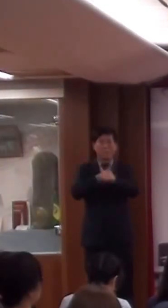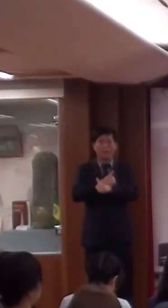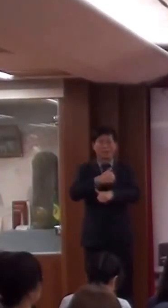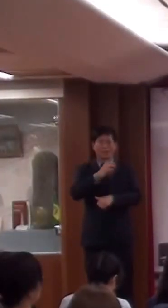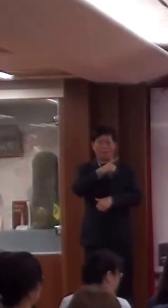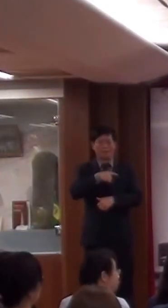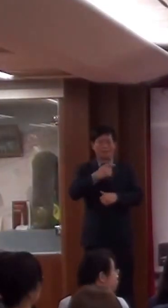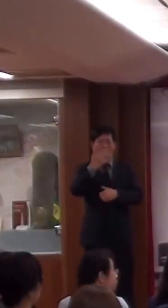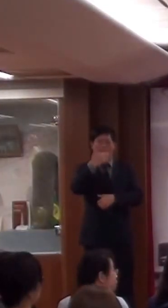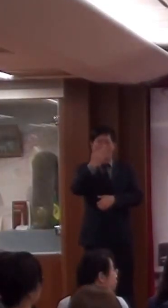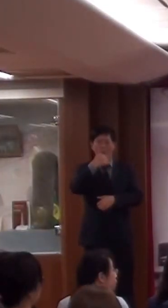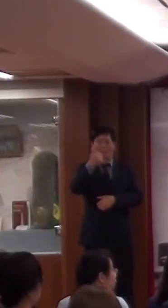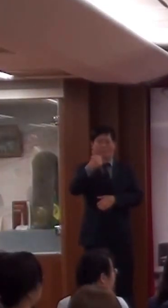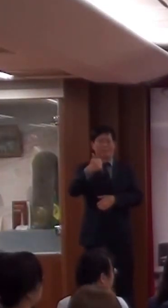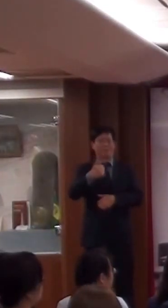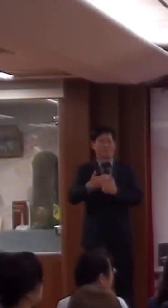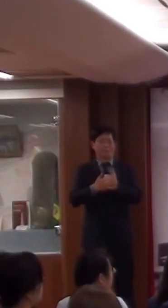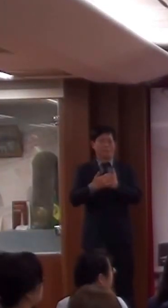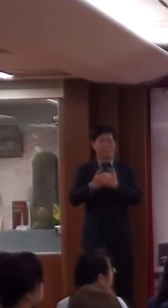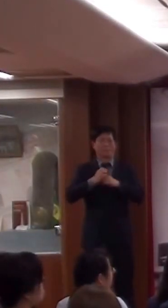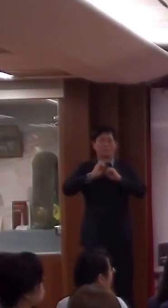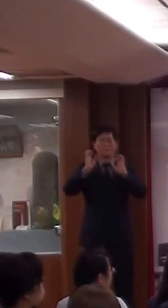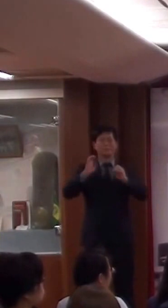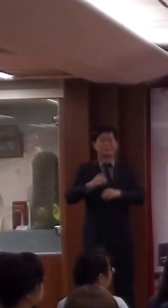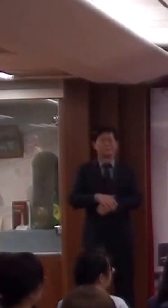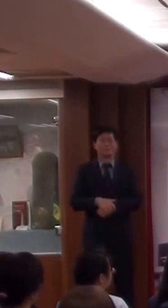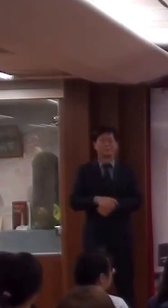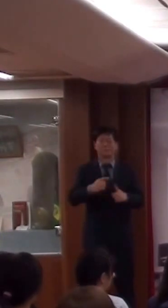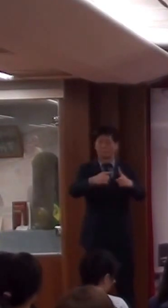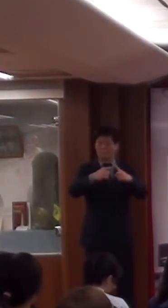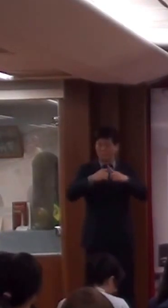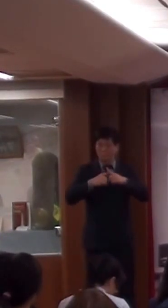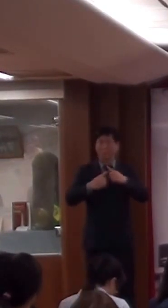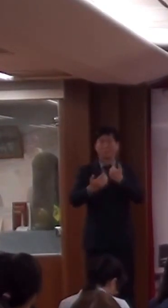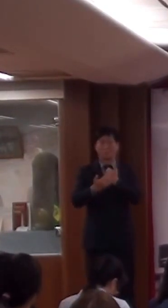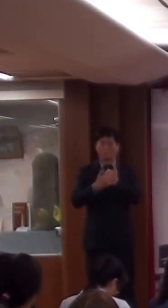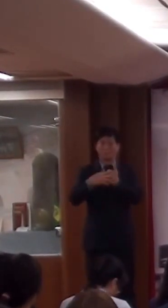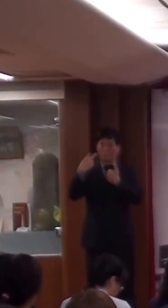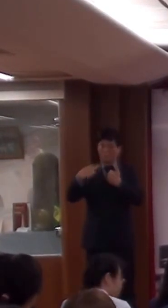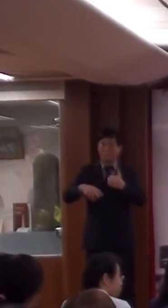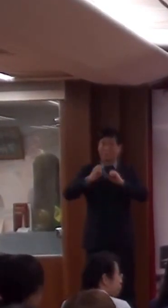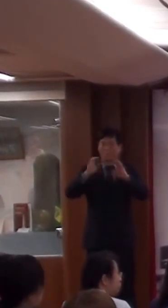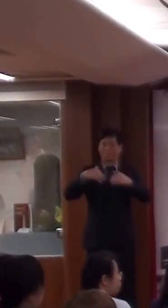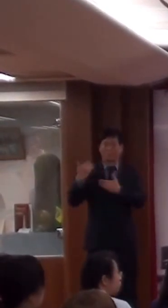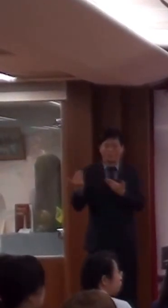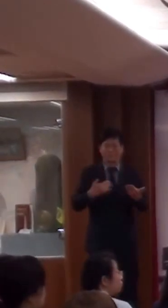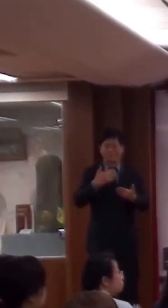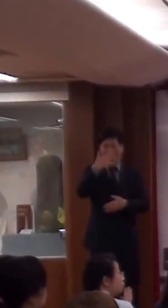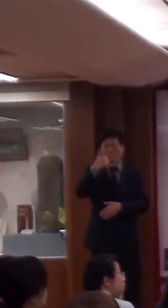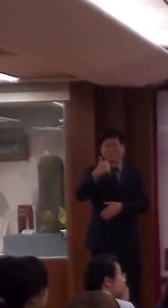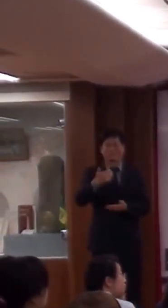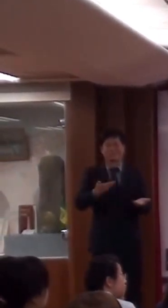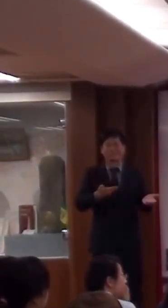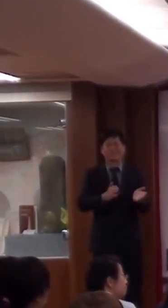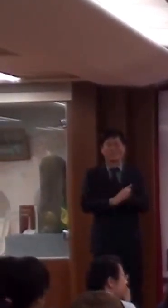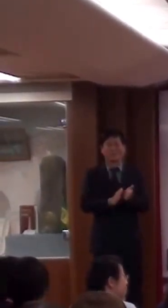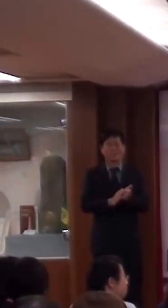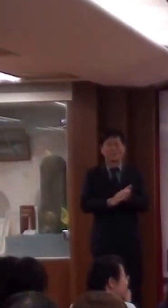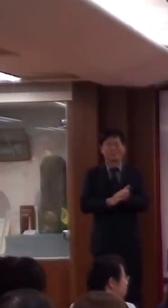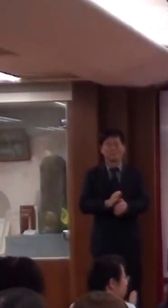们的唐从顺，从从哥来到我们的现场，来跟我们的再次做一个宣导，欢迎我们的从从哥。